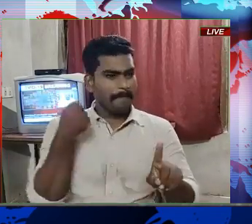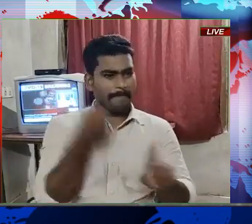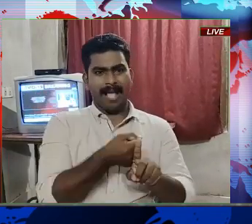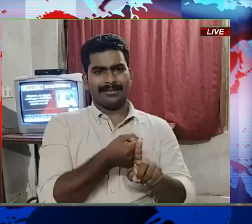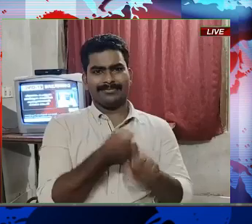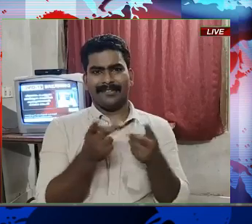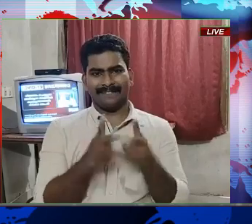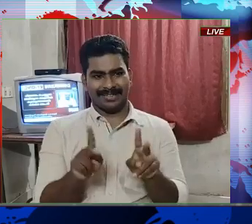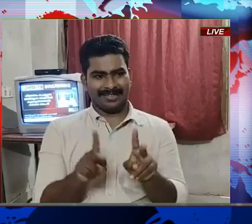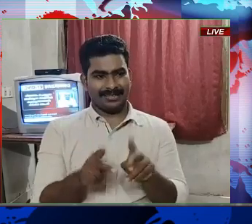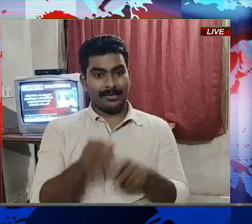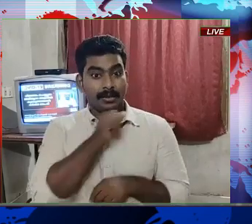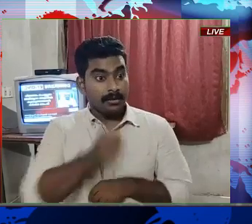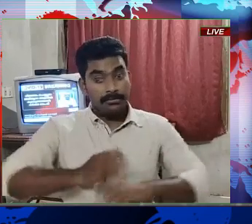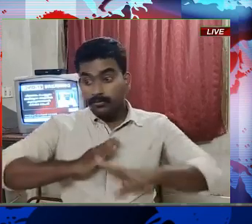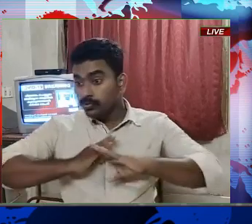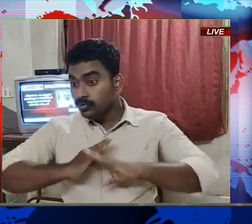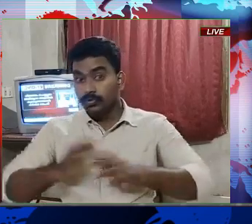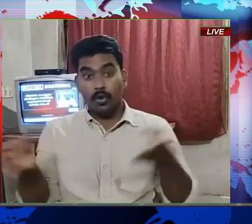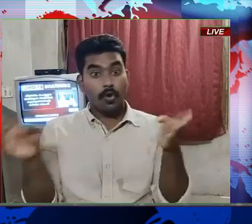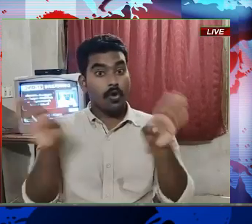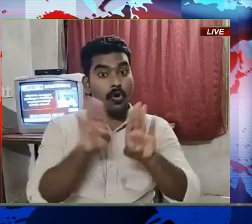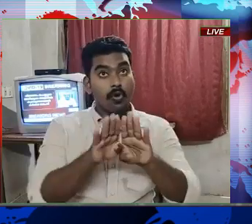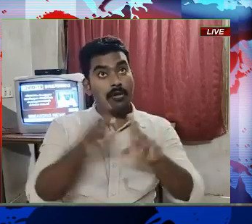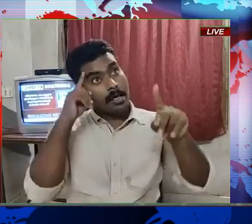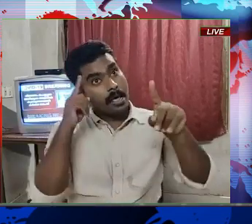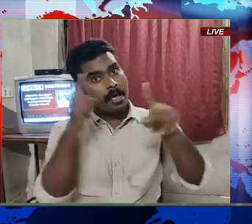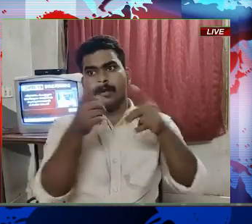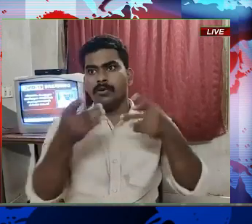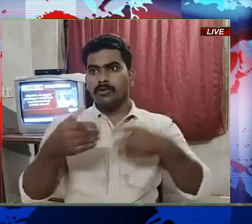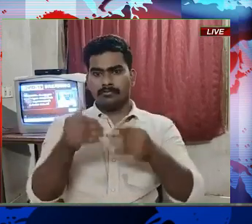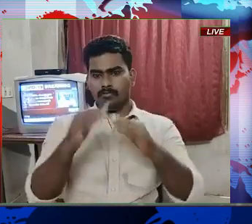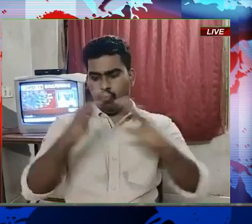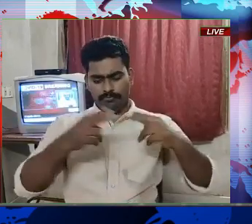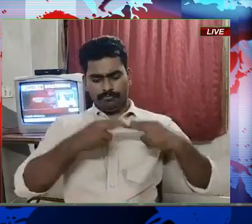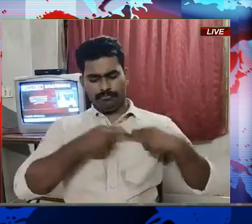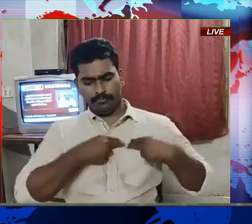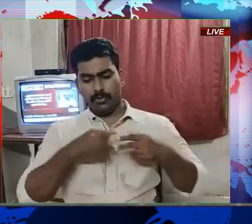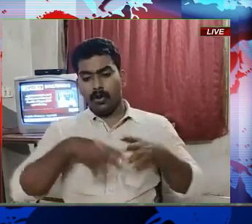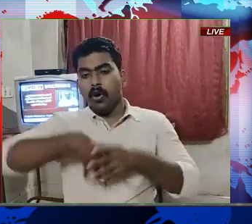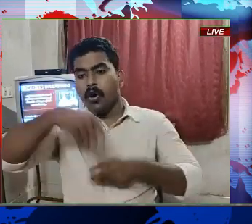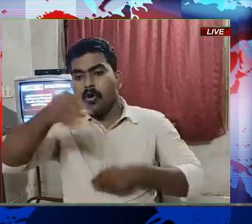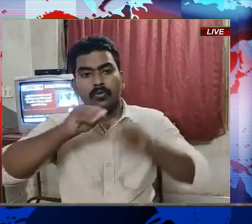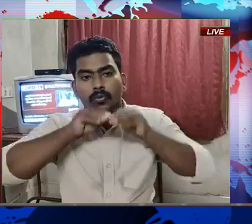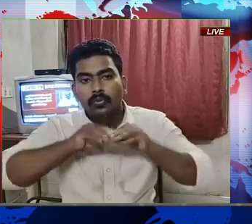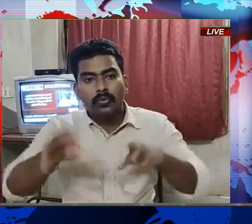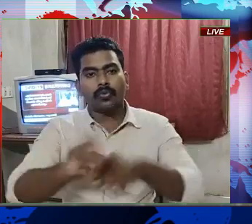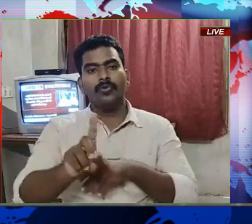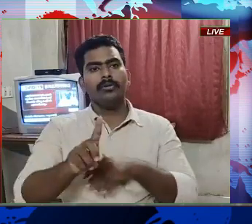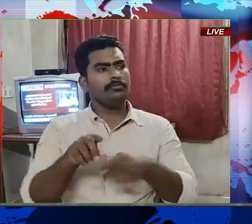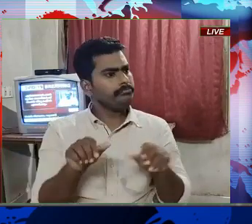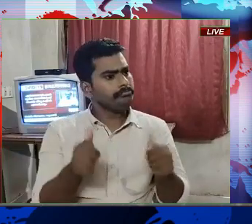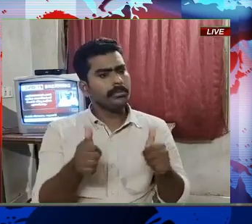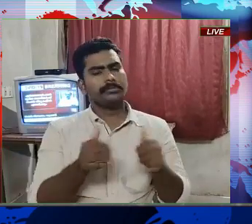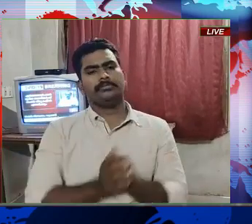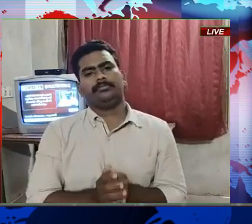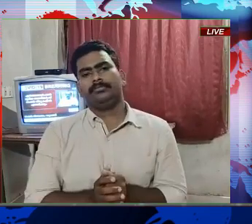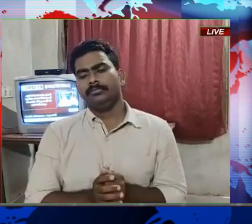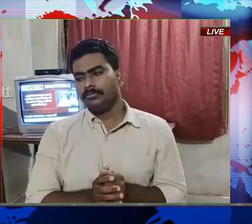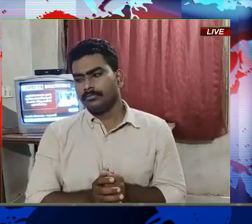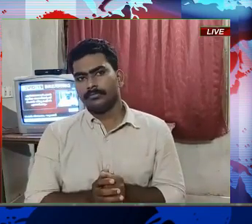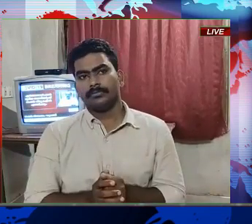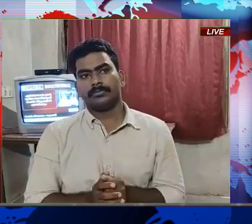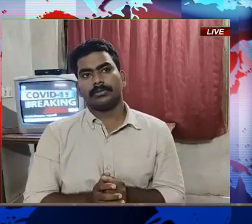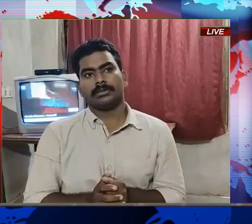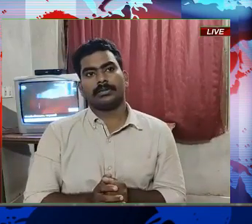എല്ലാം നമ്മുടെ മുൻപുള്ള ലോക്ക്ഡൗണിന് മുൻപുള്ള അവസ്ഥയിലായിരുന്നു എന്ന് വിചാരിക്കുക. അവിടെ എത്തിപ്പെടുന്നവർ എത്രയായിരിക്കും? വലിയ തോതിലല്ലേ ആൾക്കൂട്ടം